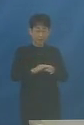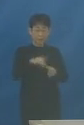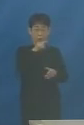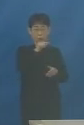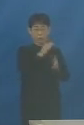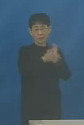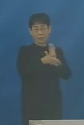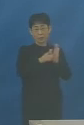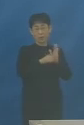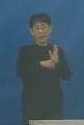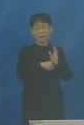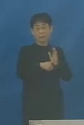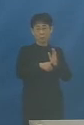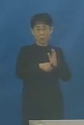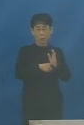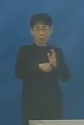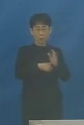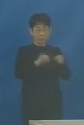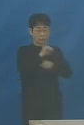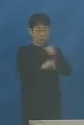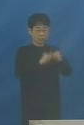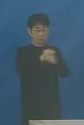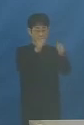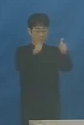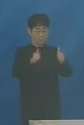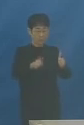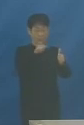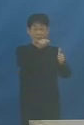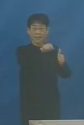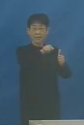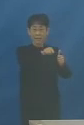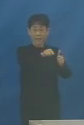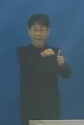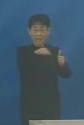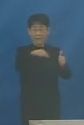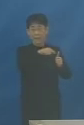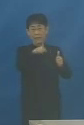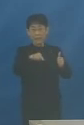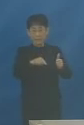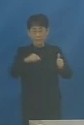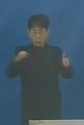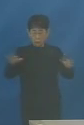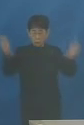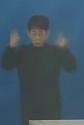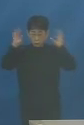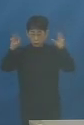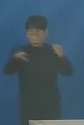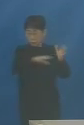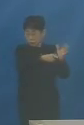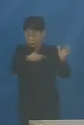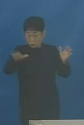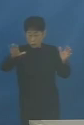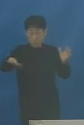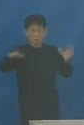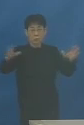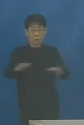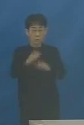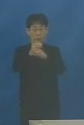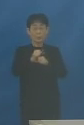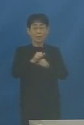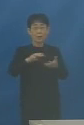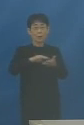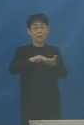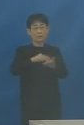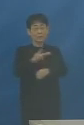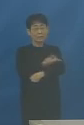もうa まあサイト内であのこれをあの情報をまとめさせていただいてまあワクチン接種を受け